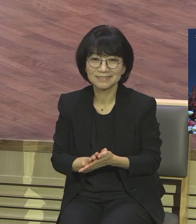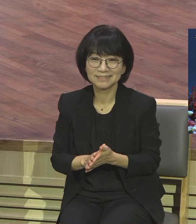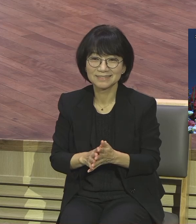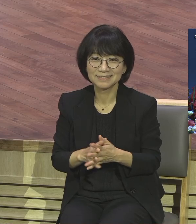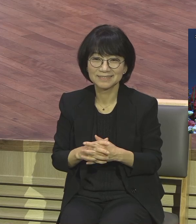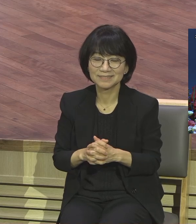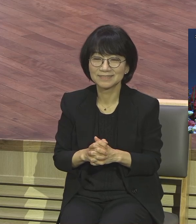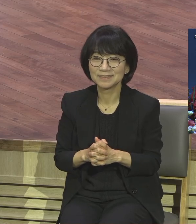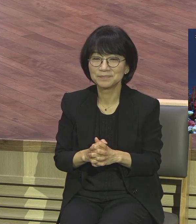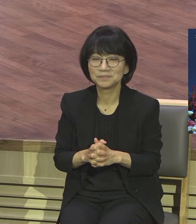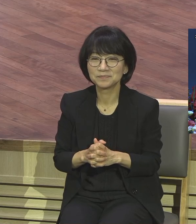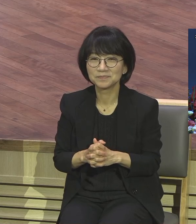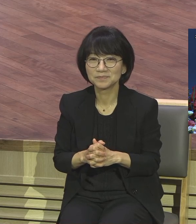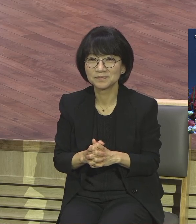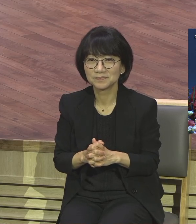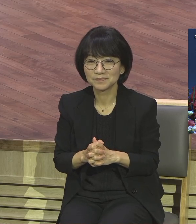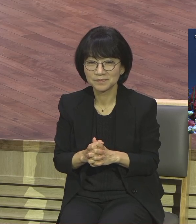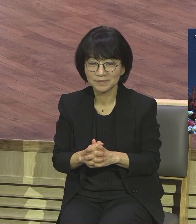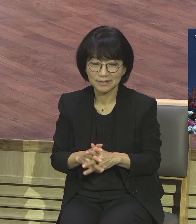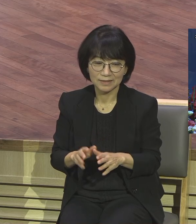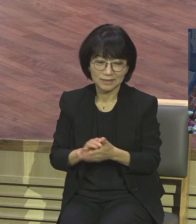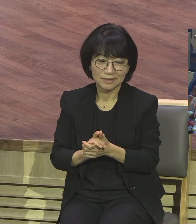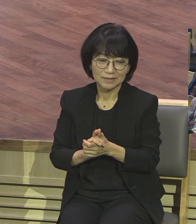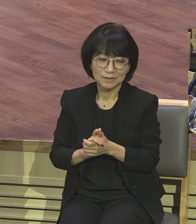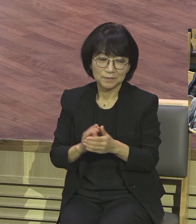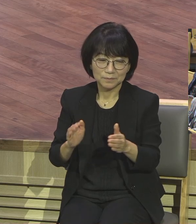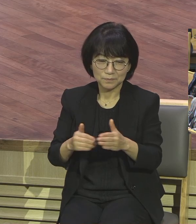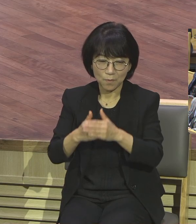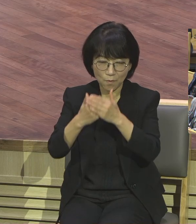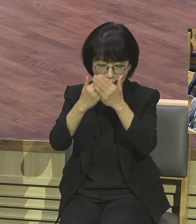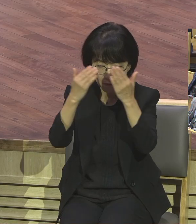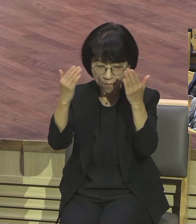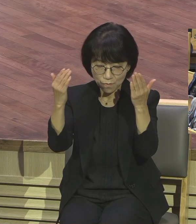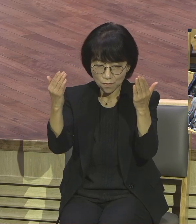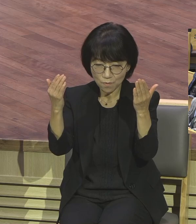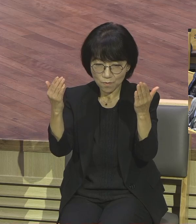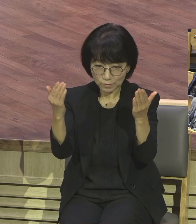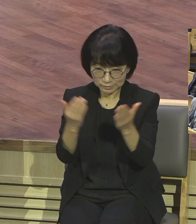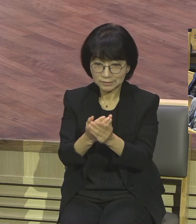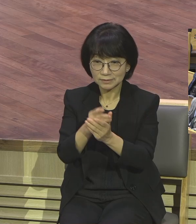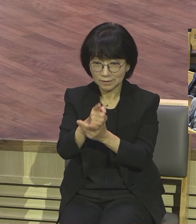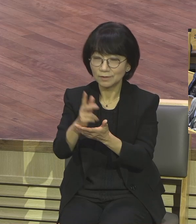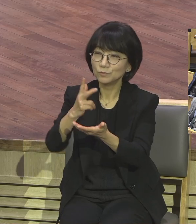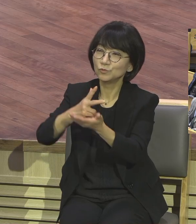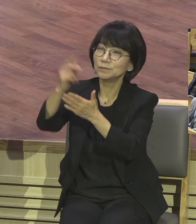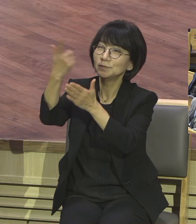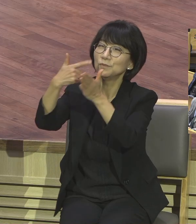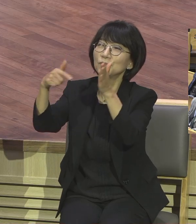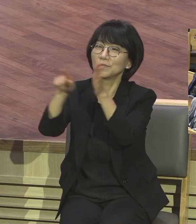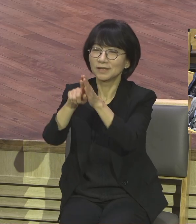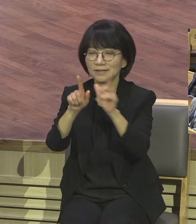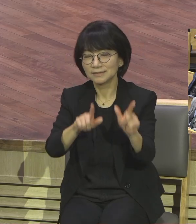오직 모든 것을 다하여 주를 위하여, 주를 위해 살겠다는 것.